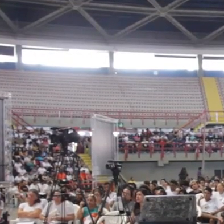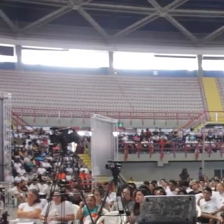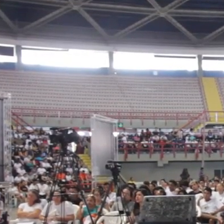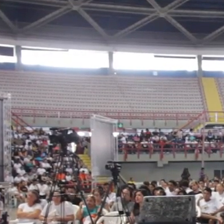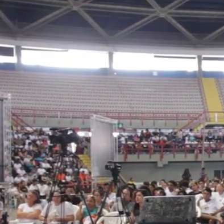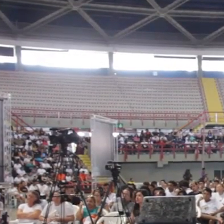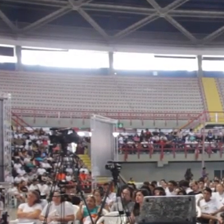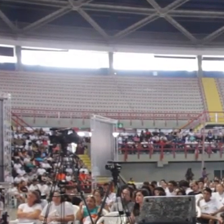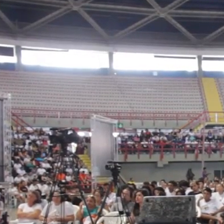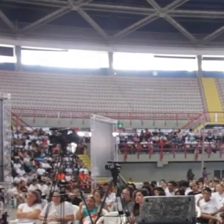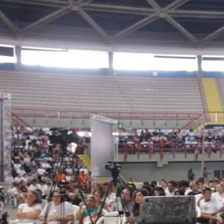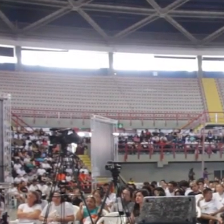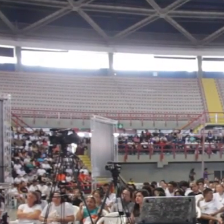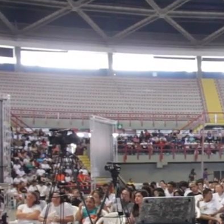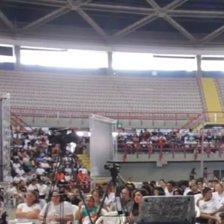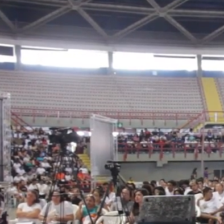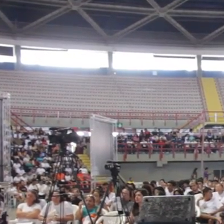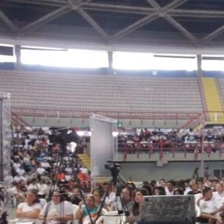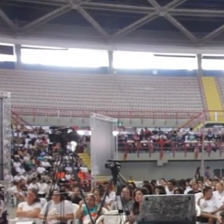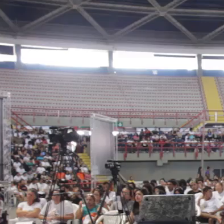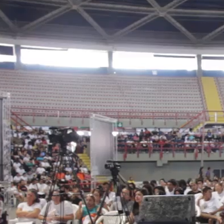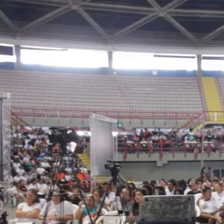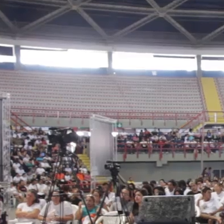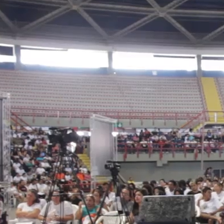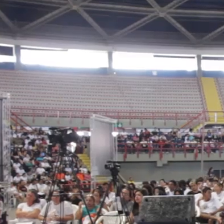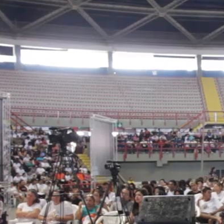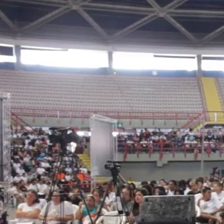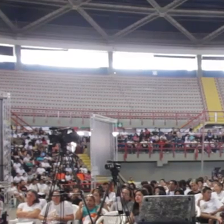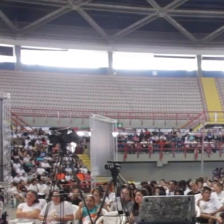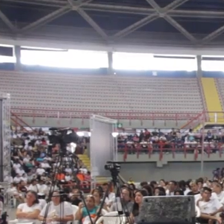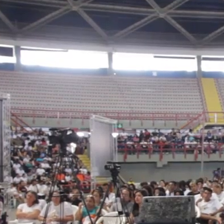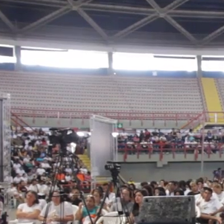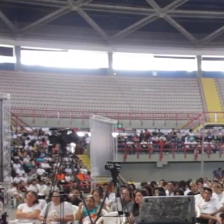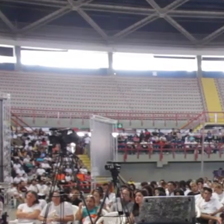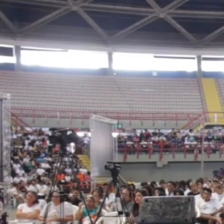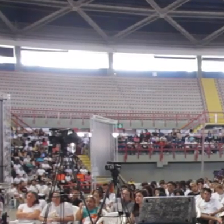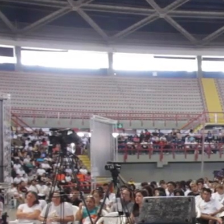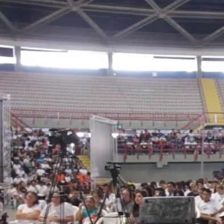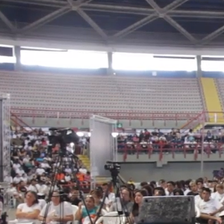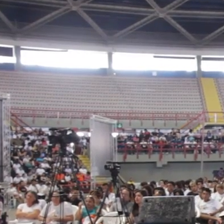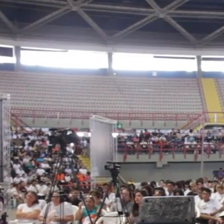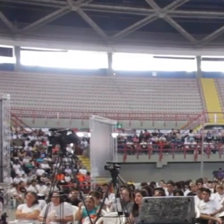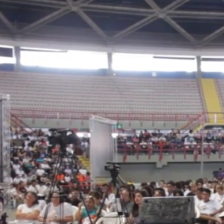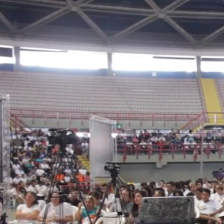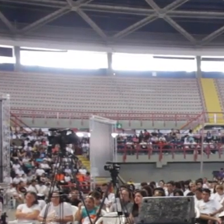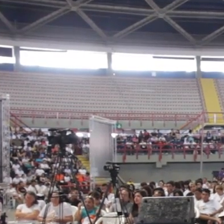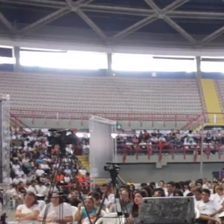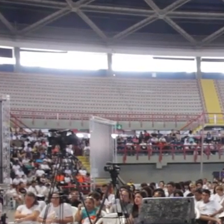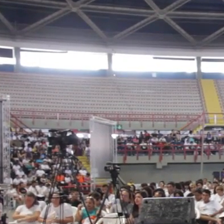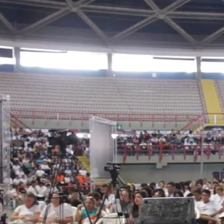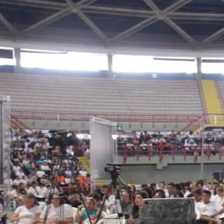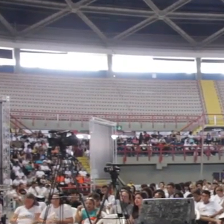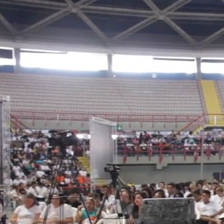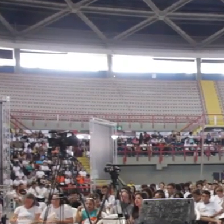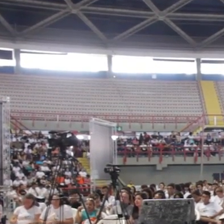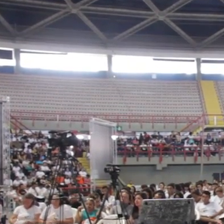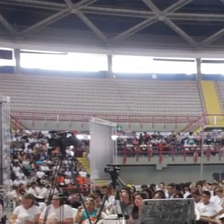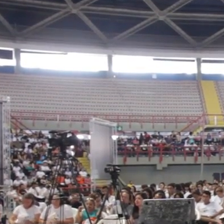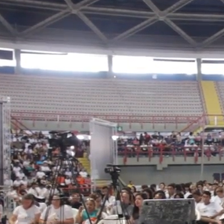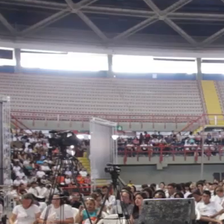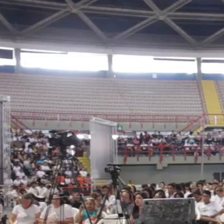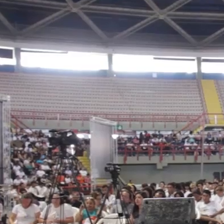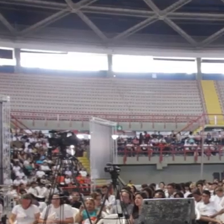conscientizar. Devemos fazer reuniões. Devemos ir às ruas. Você não use o nós como